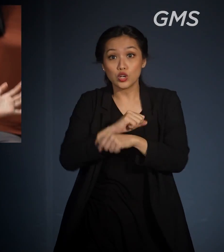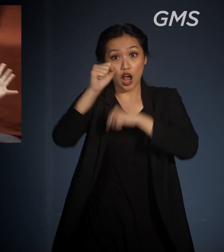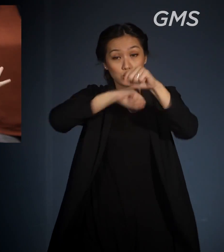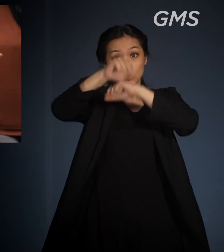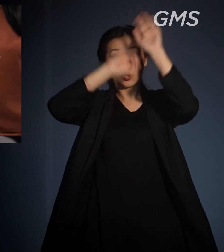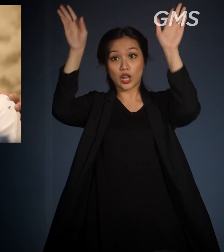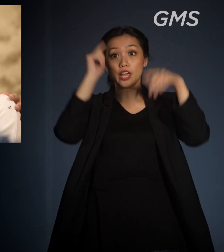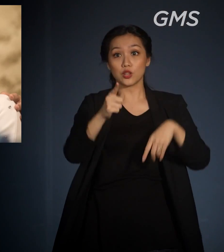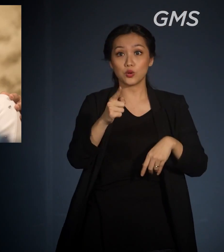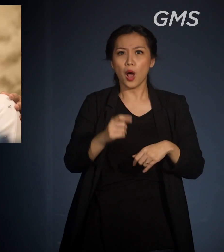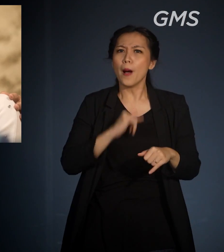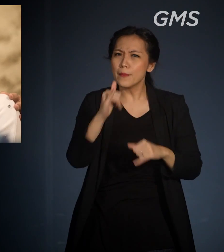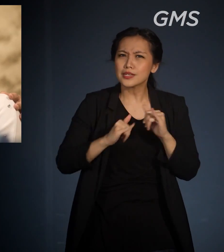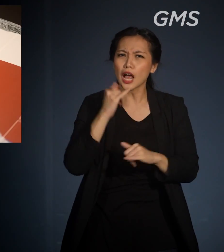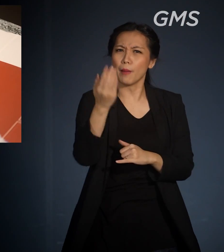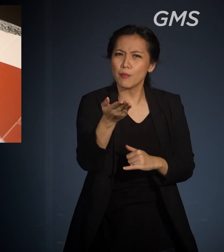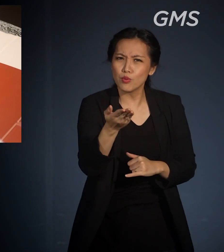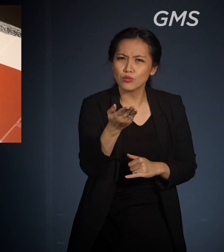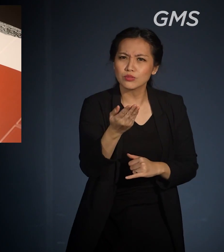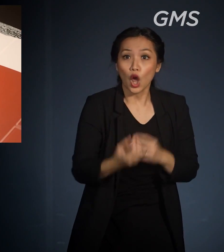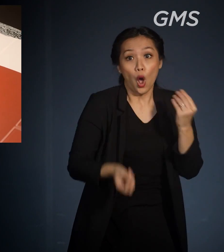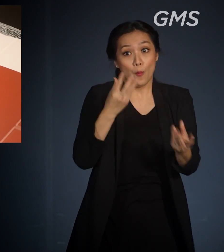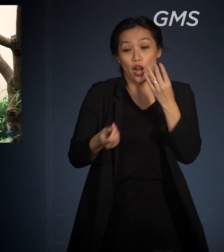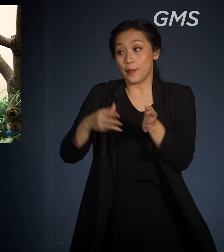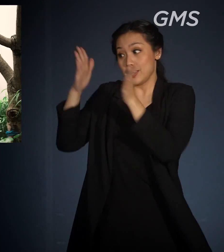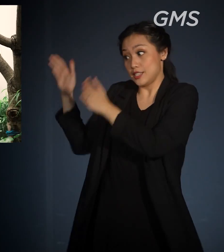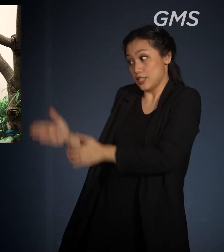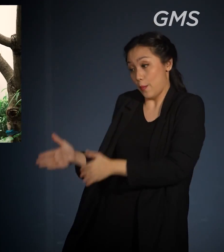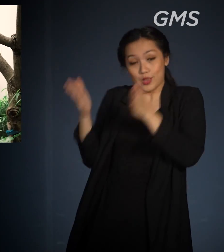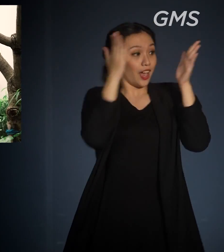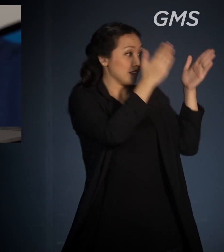kelihatan berkuda dan berapi-api itu berada di kanan kiri.